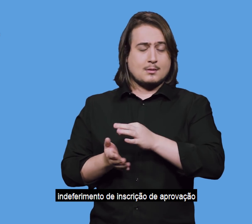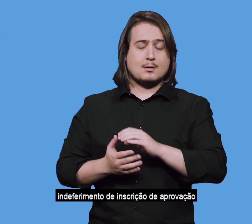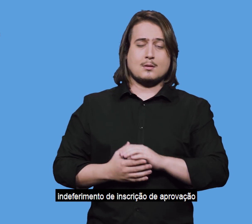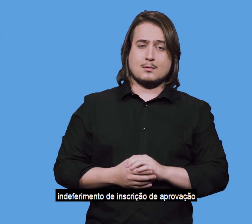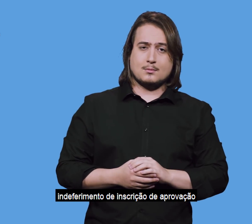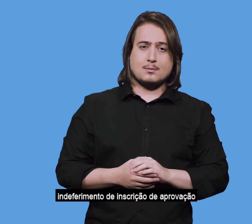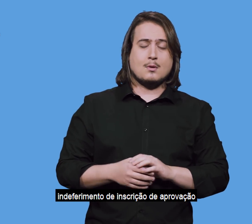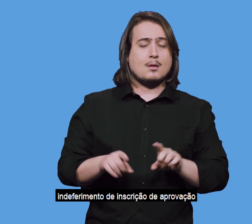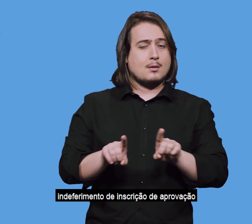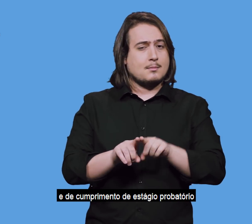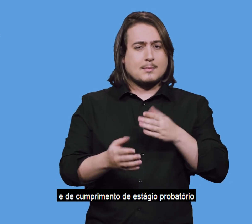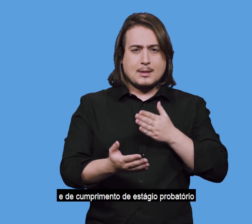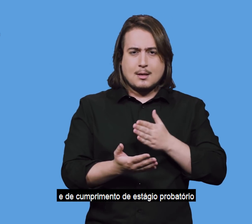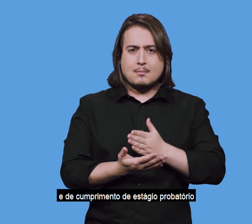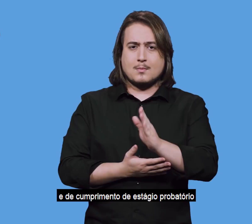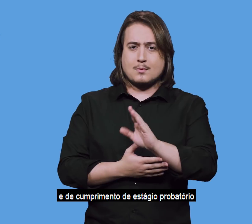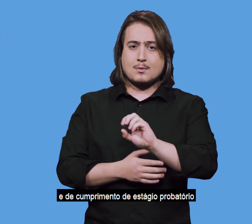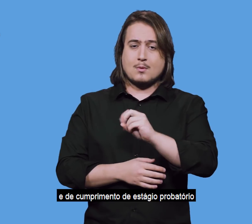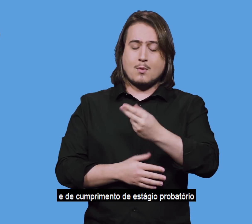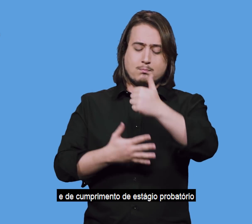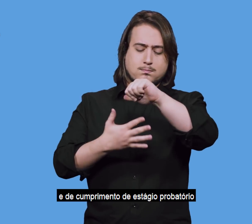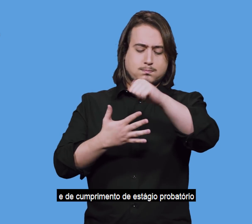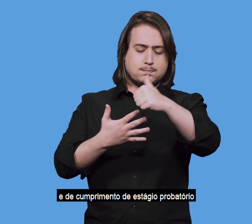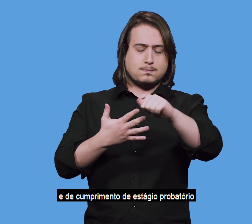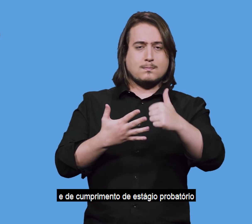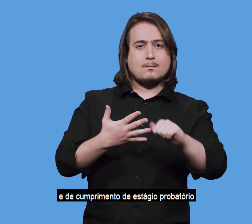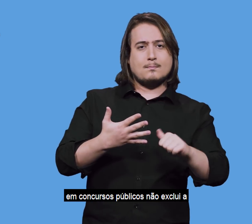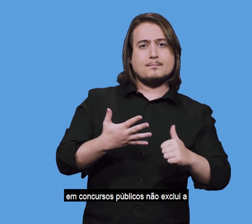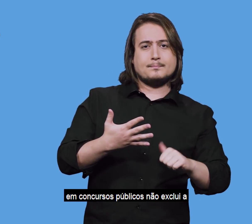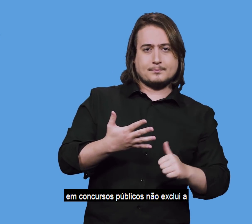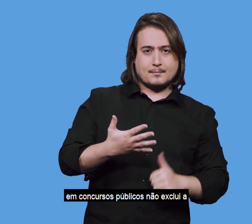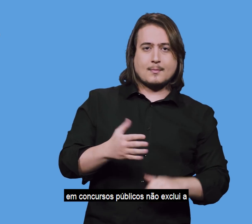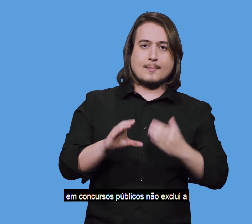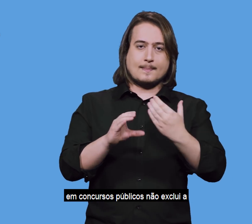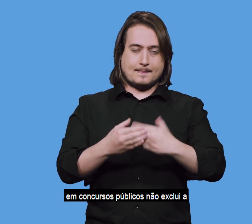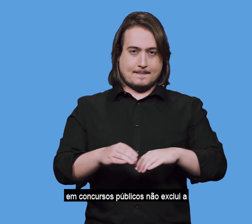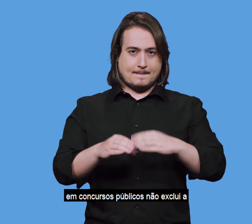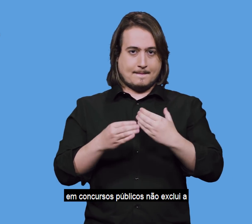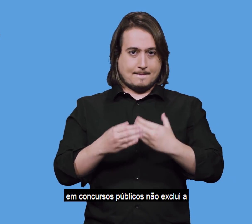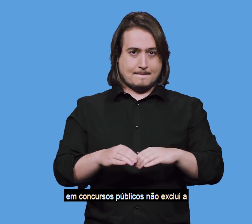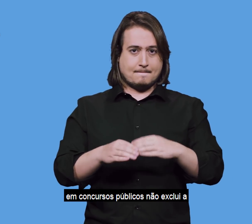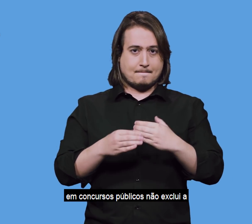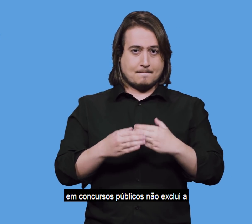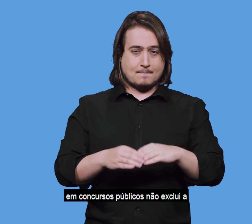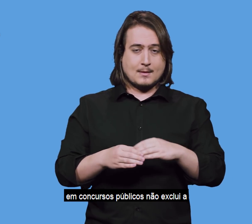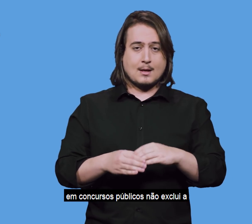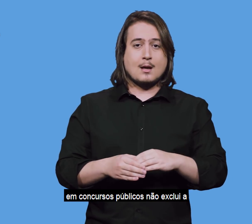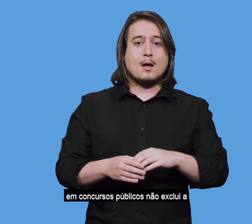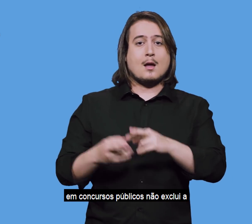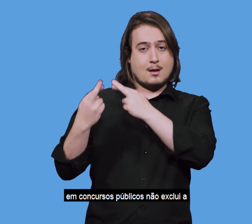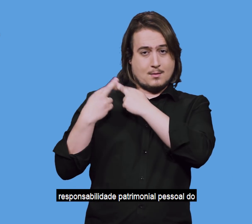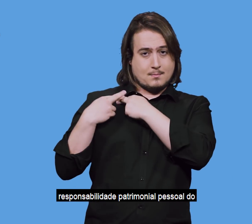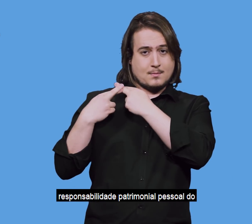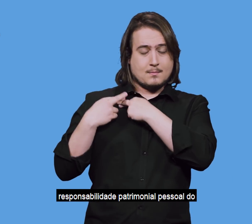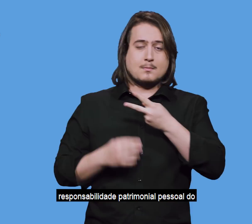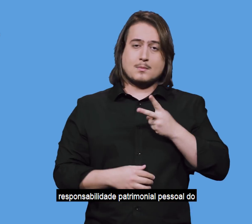aprovação e de cumprimento de estágio probatório em concursos públicos não exclui a responsabilidade patrimonial